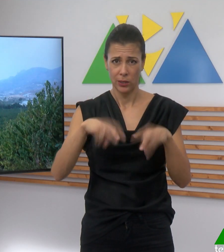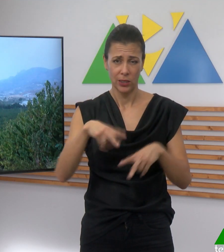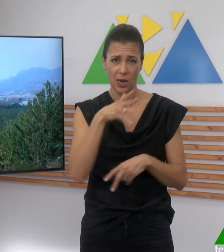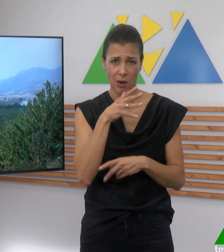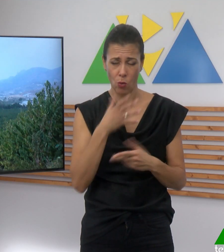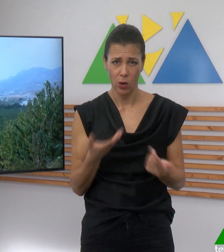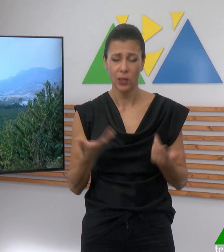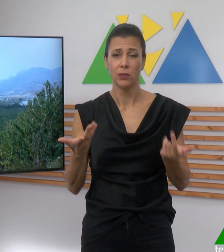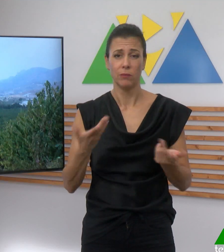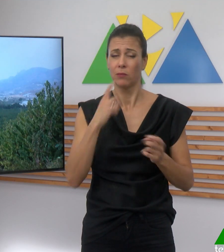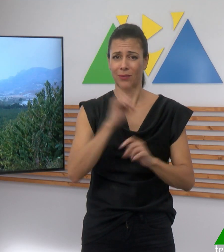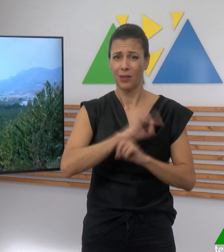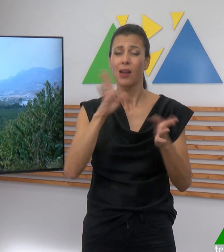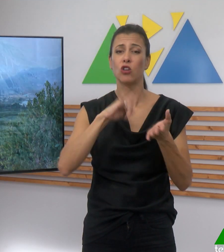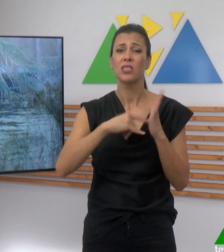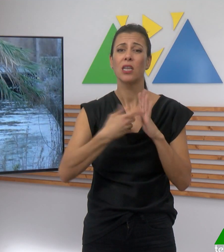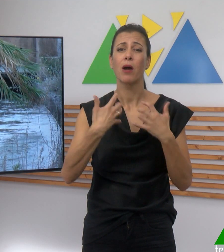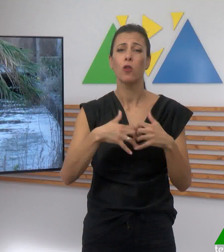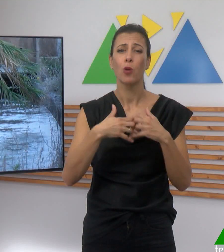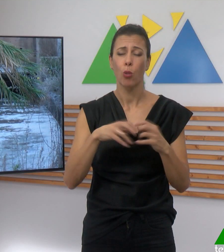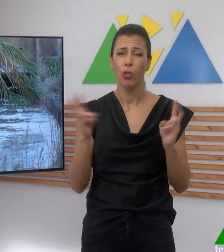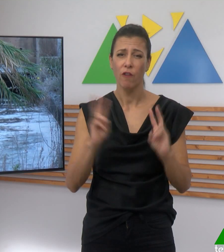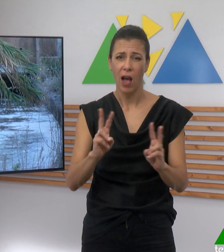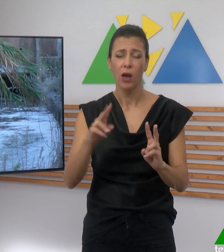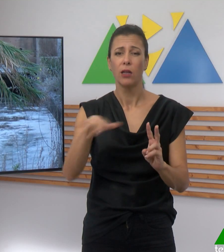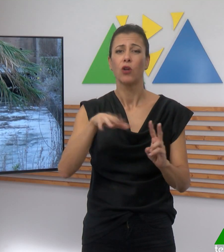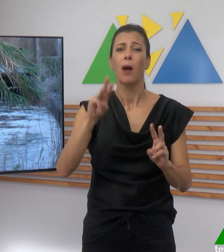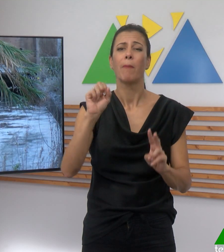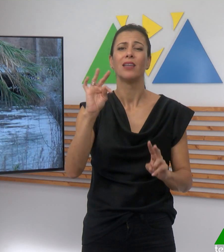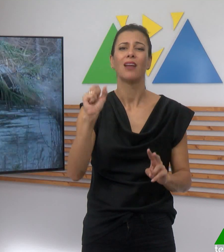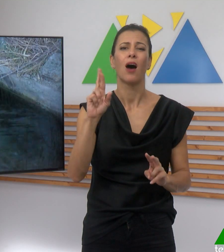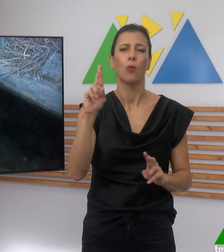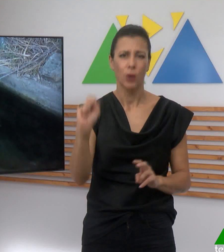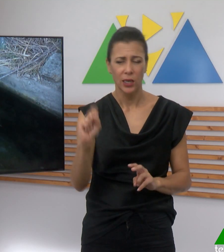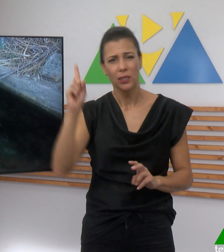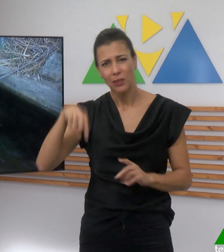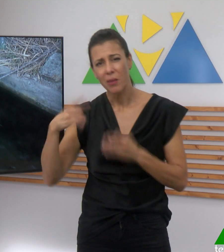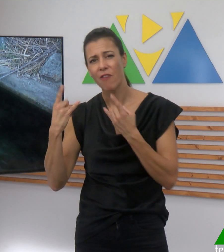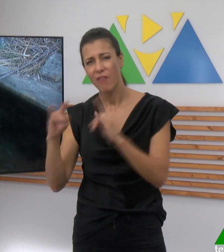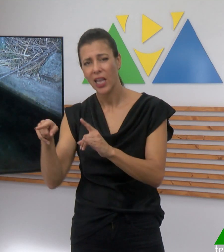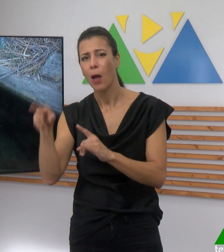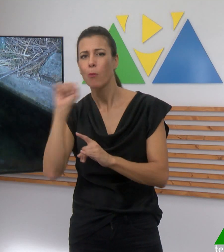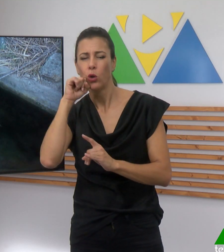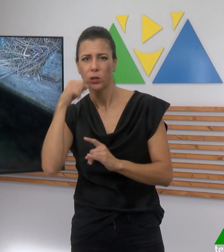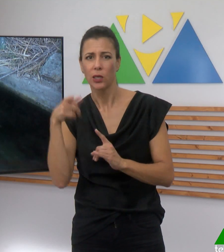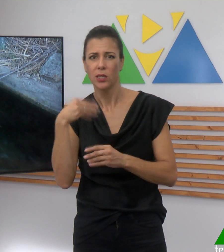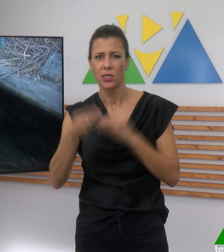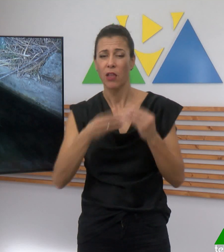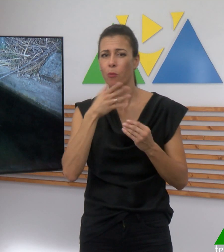de producción de la Vega de pataas y la vega de de motril se hizo con la construcción de la cequia